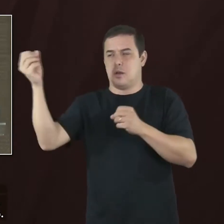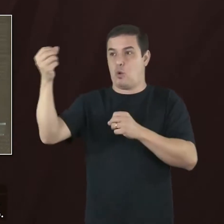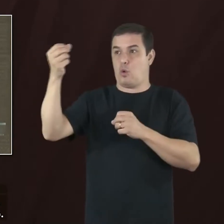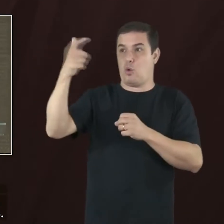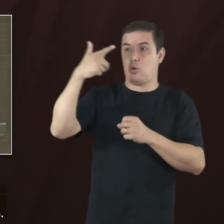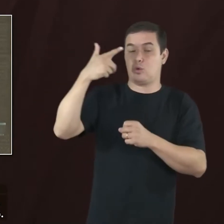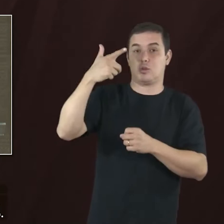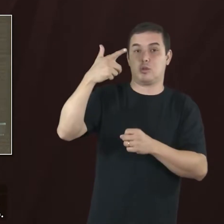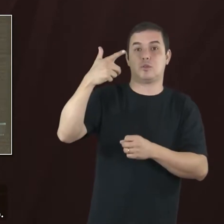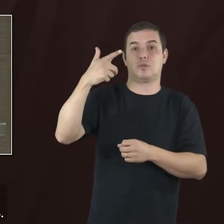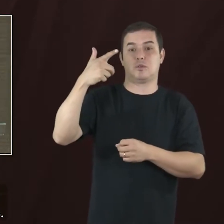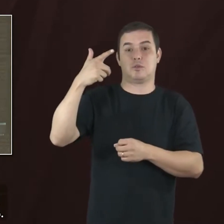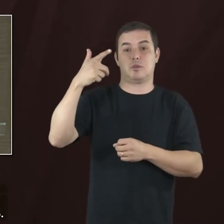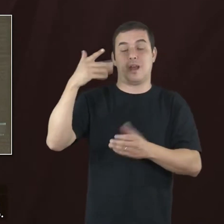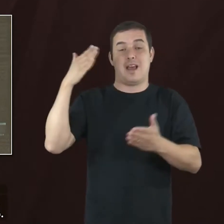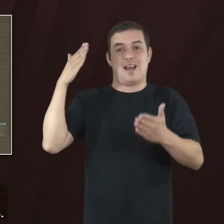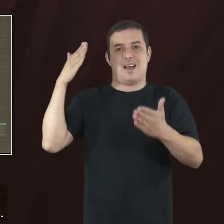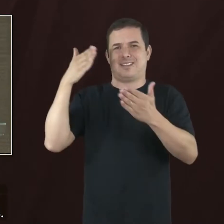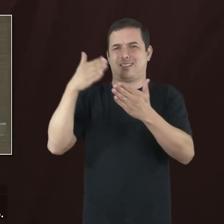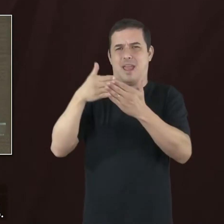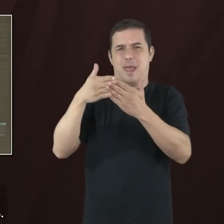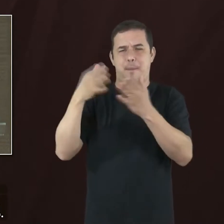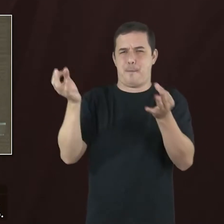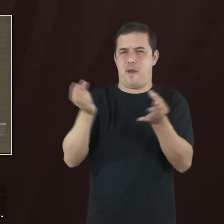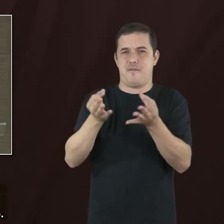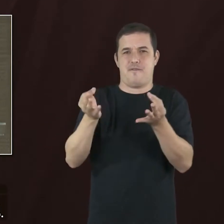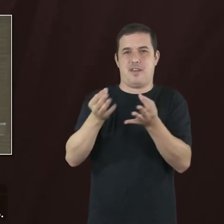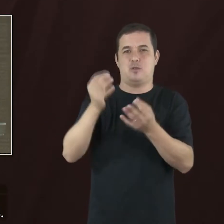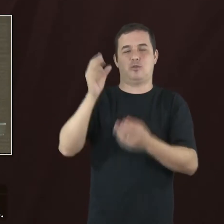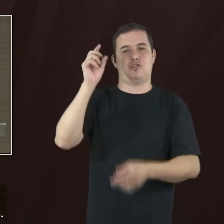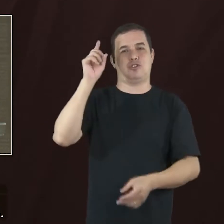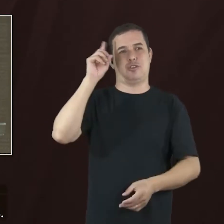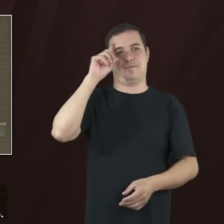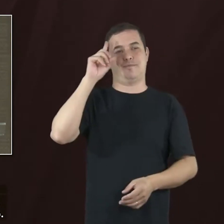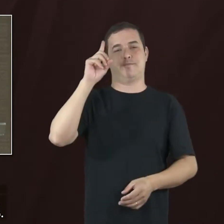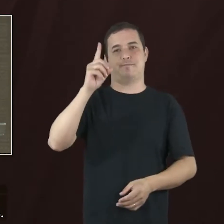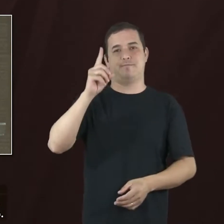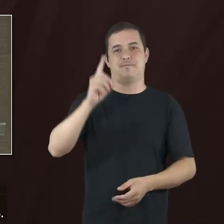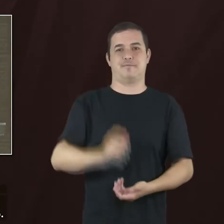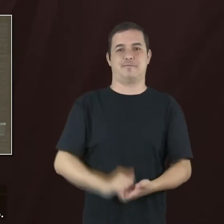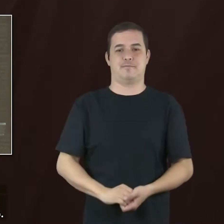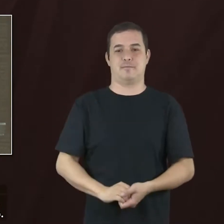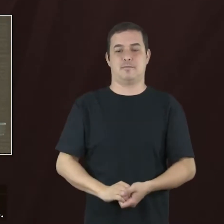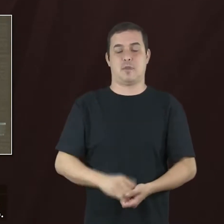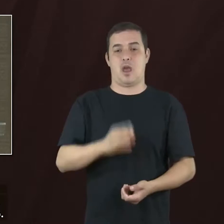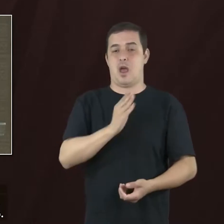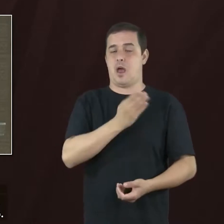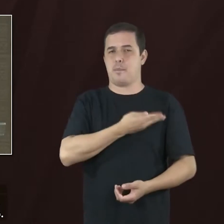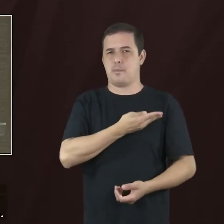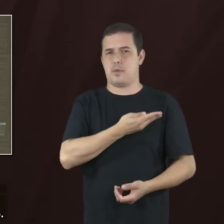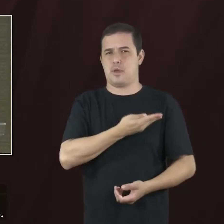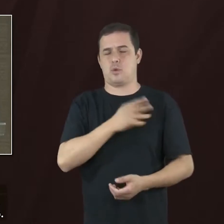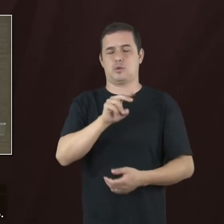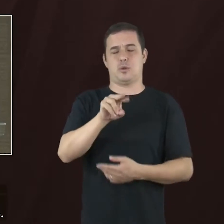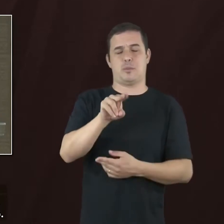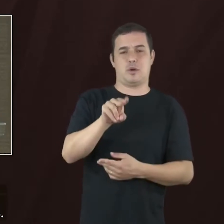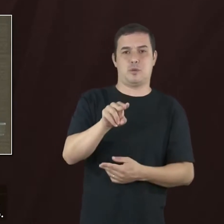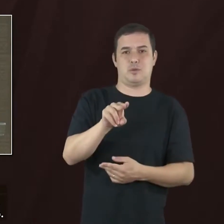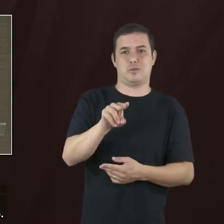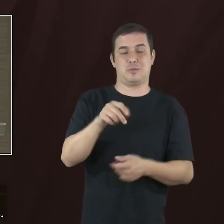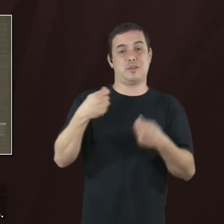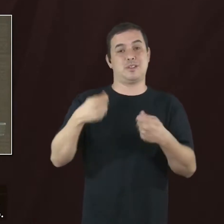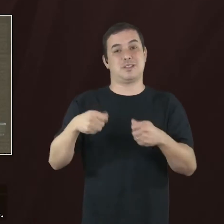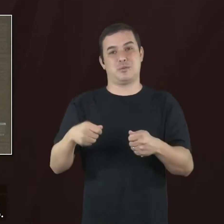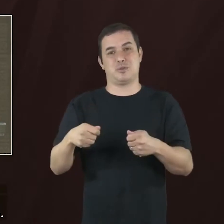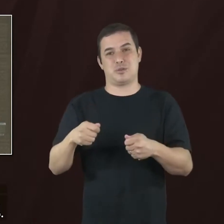até ser o dia perfeito. Portanto, meus queridos irmãos e amigos, vamos